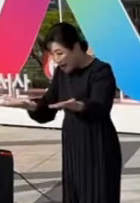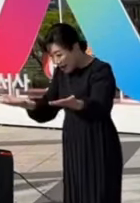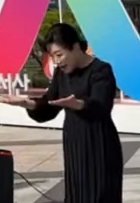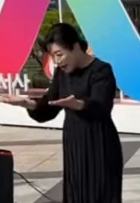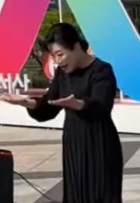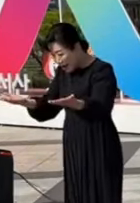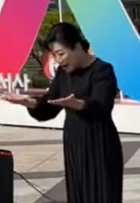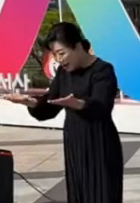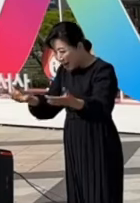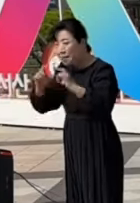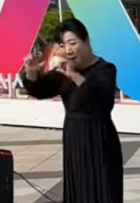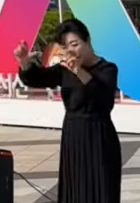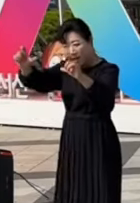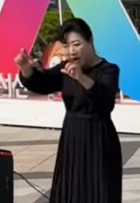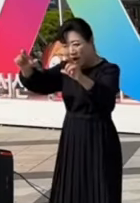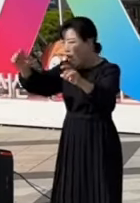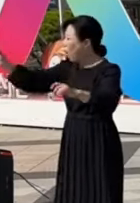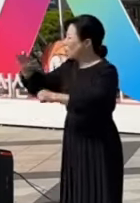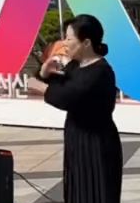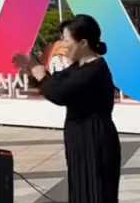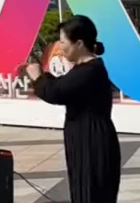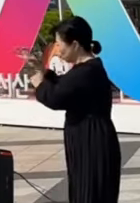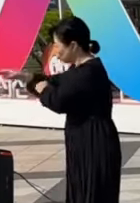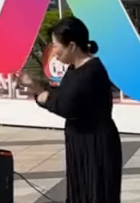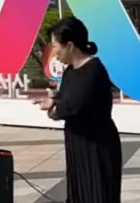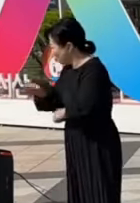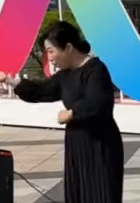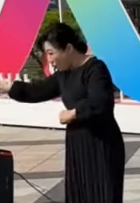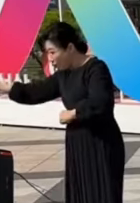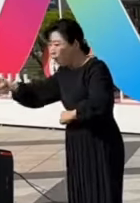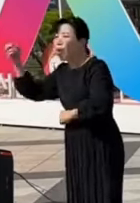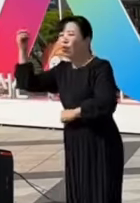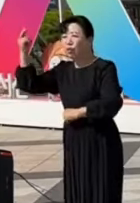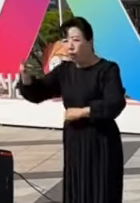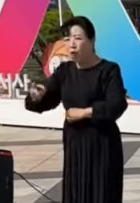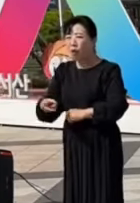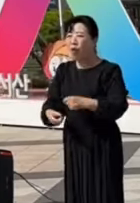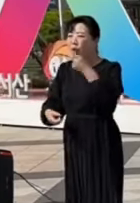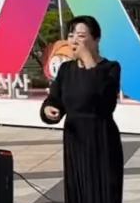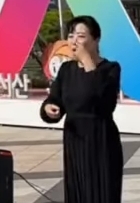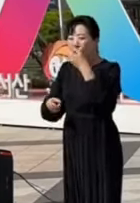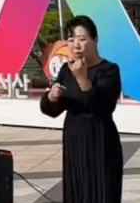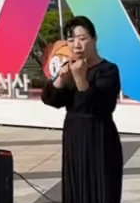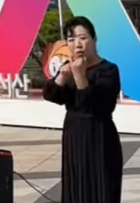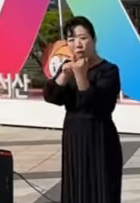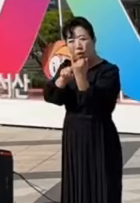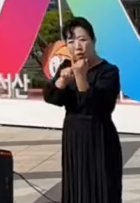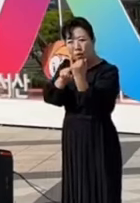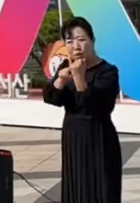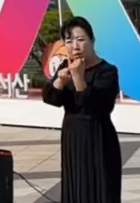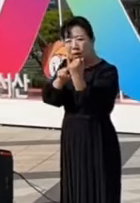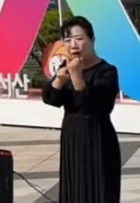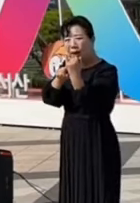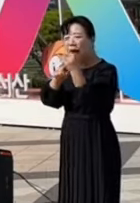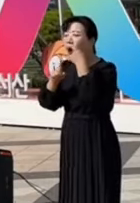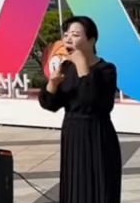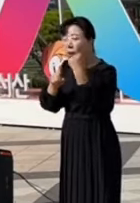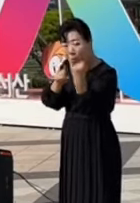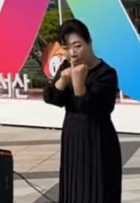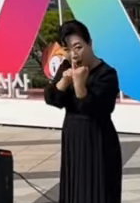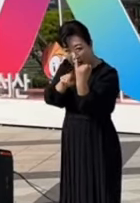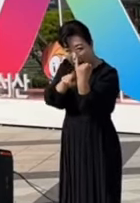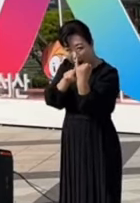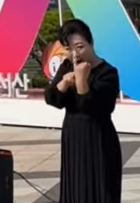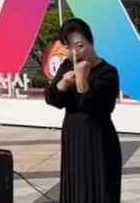유배를 보냈고 윤석열 장모 사악한 시은순을 우리 백은정